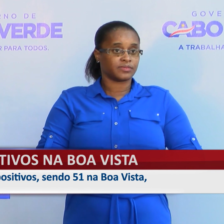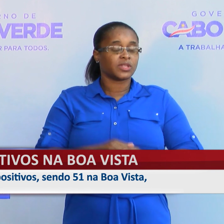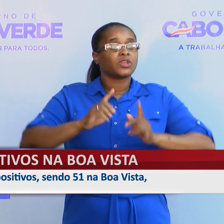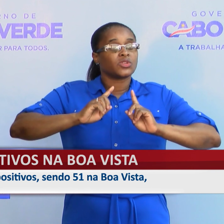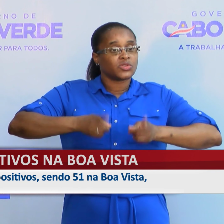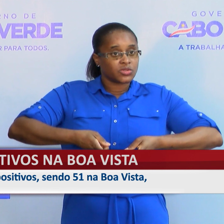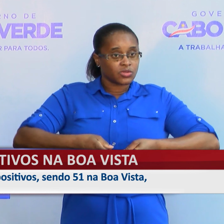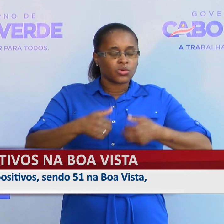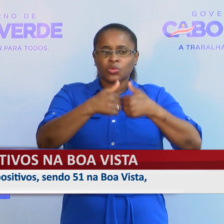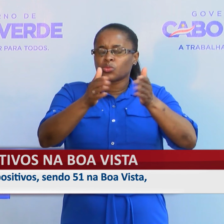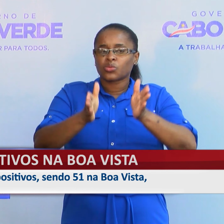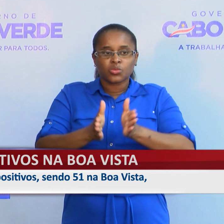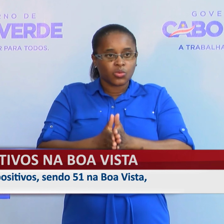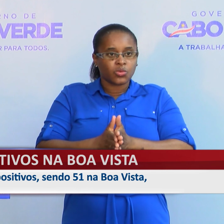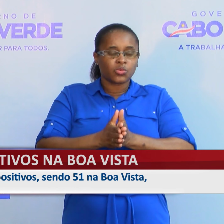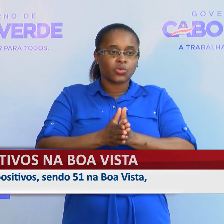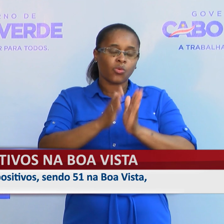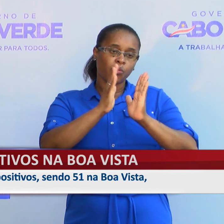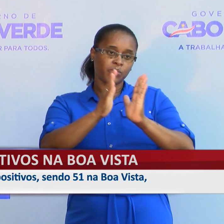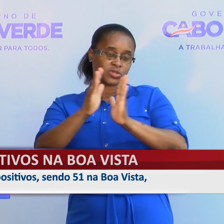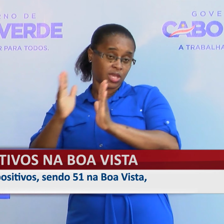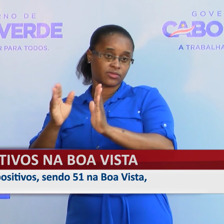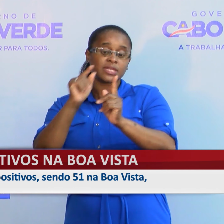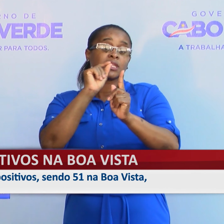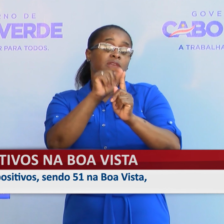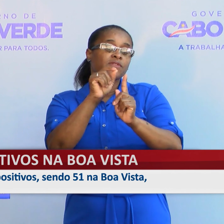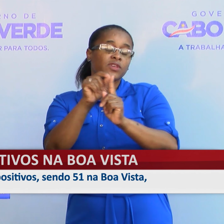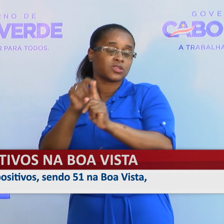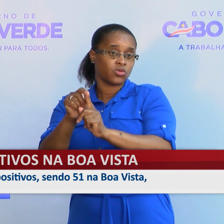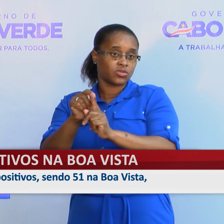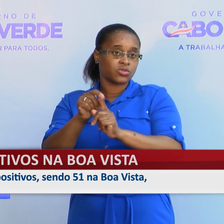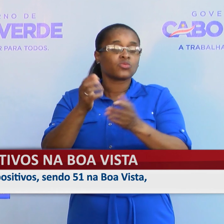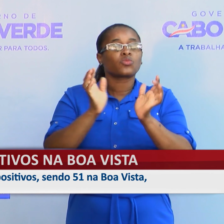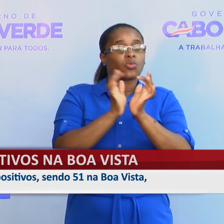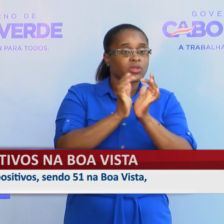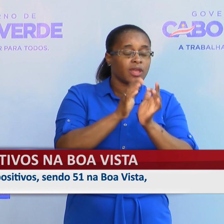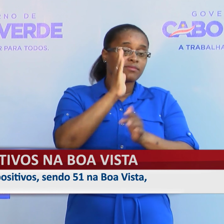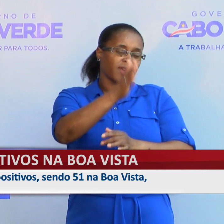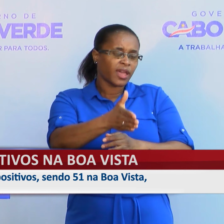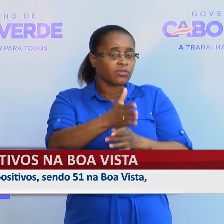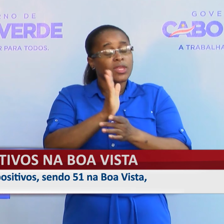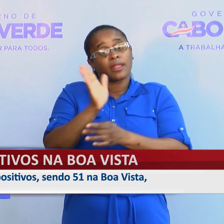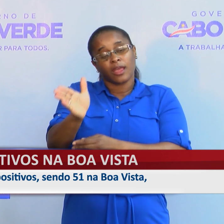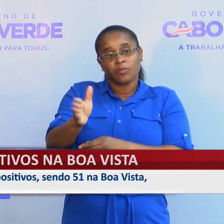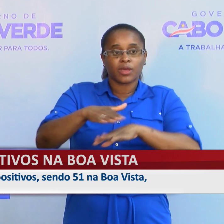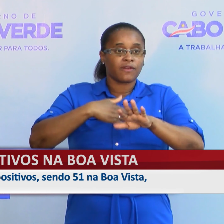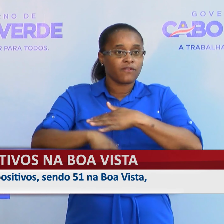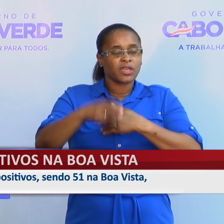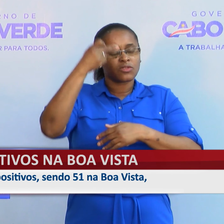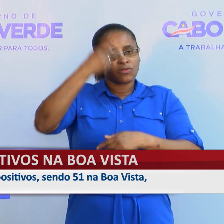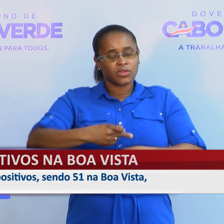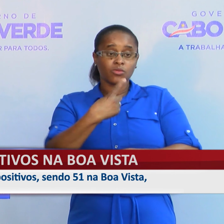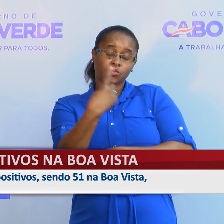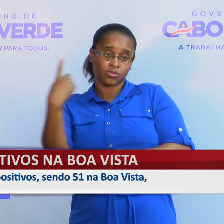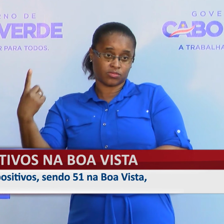Iniciou-se todo o processo de identificação dos contactos diretos e indiretos para efeito de isolamento e a